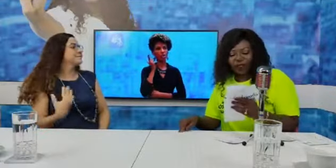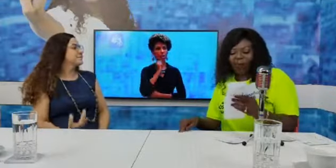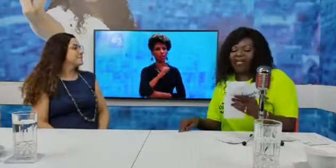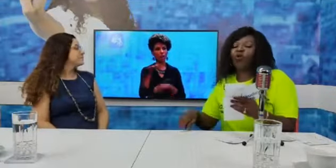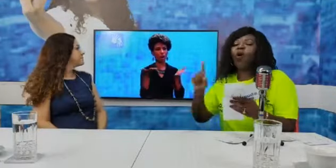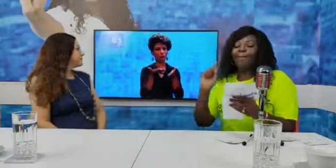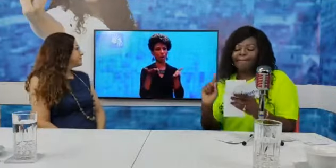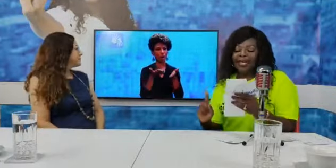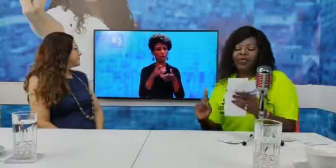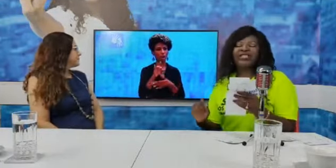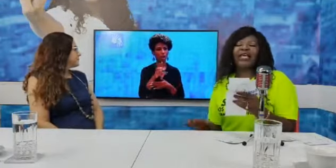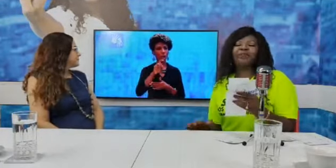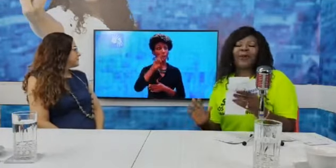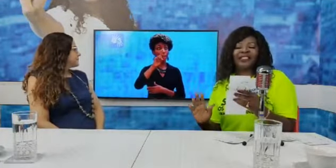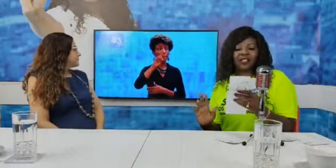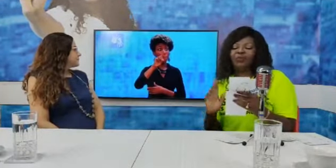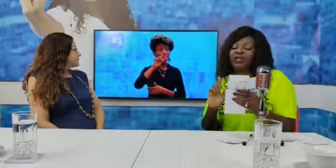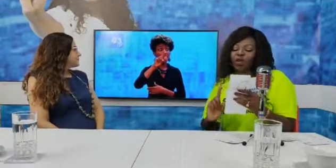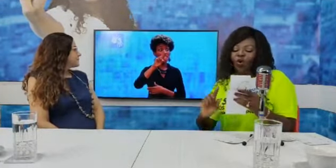exato momento